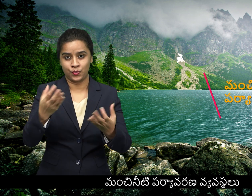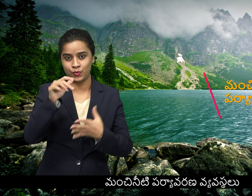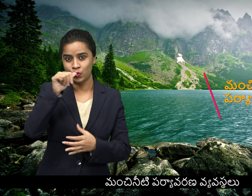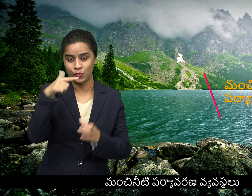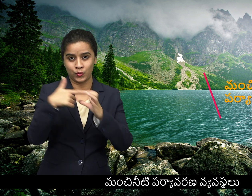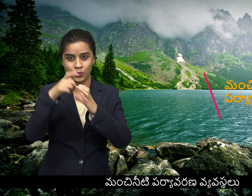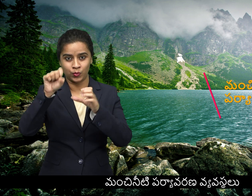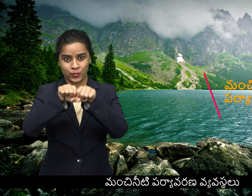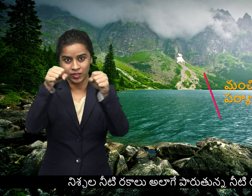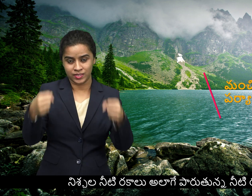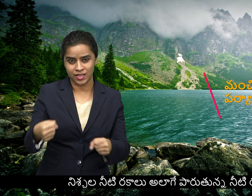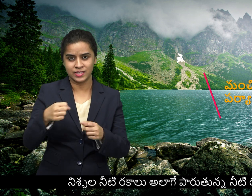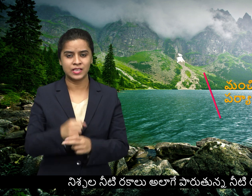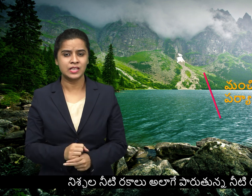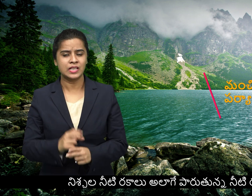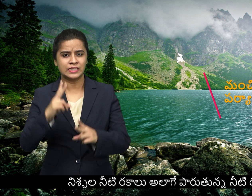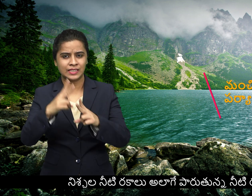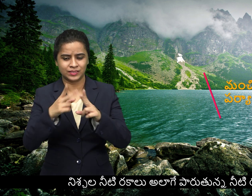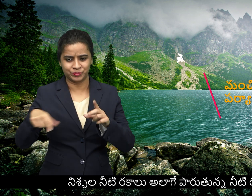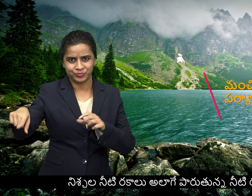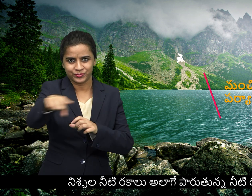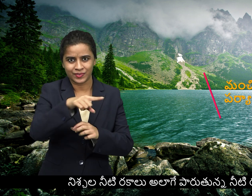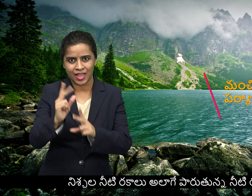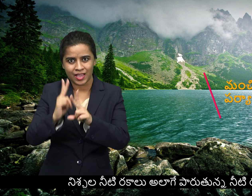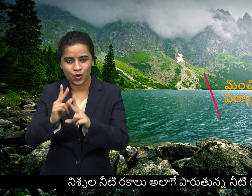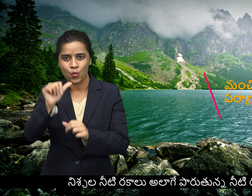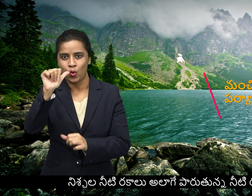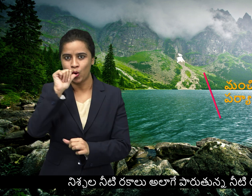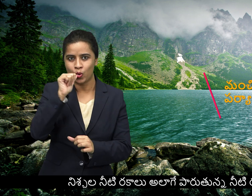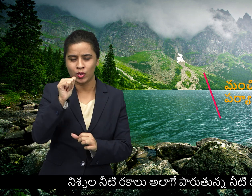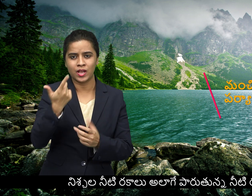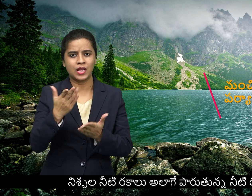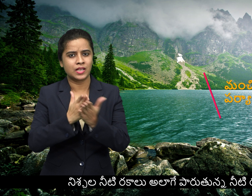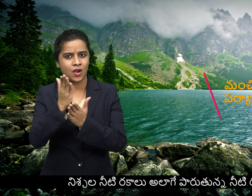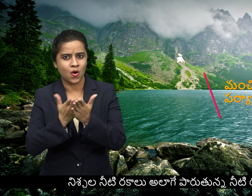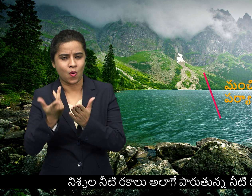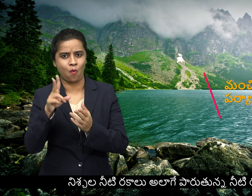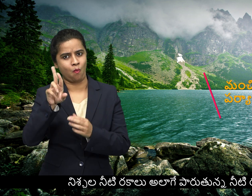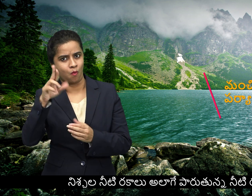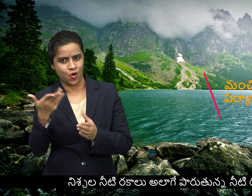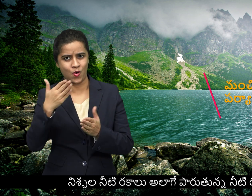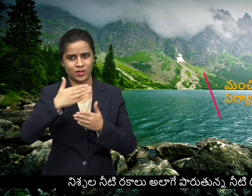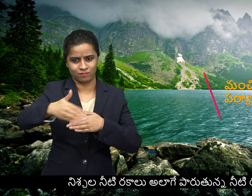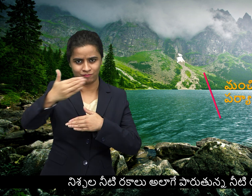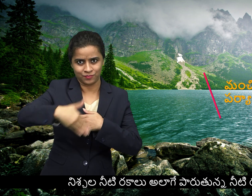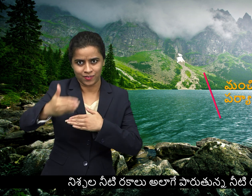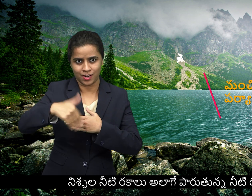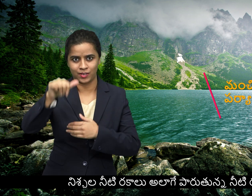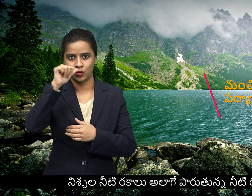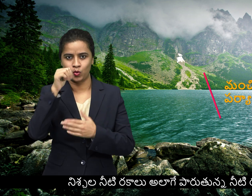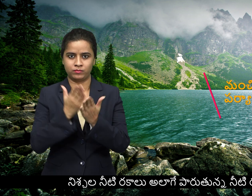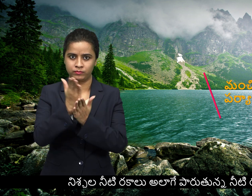మంచినీటి పర్యావరణ వ్యవస్థలు నిశ్చల నీటి రకాలు, అలాగే పారుతున్న నీటి రకాలు.